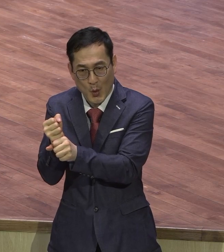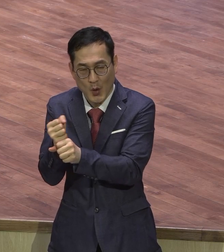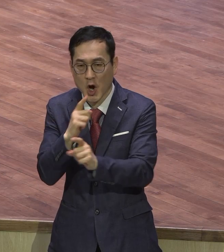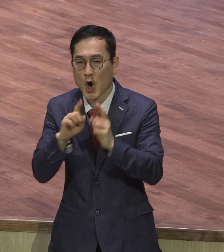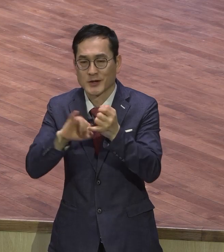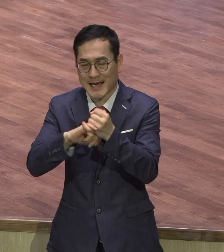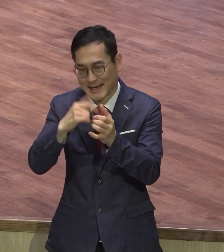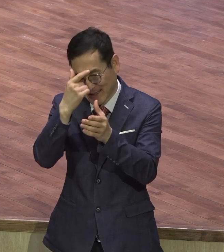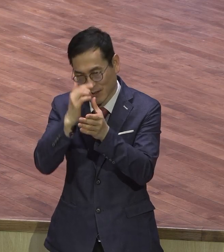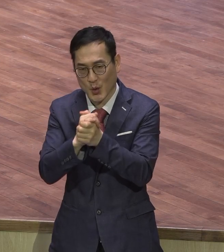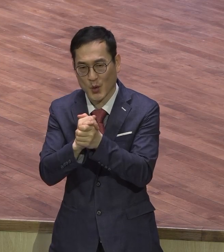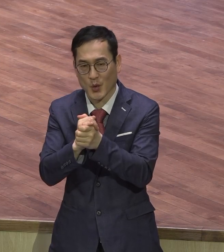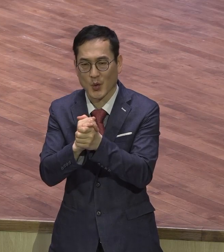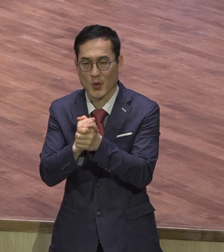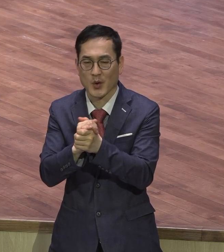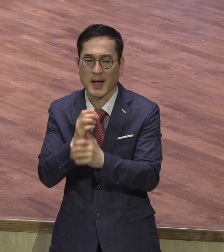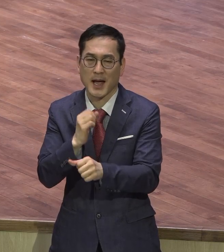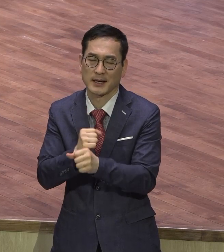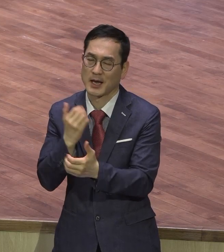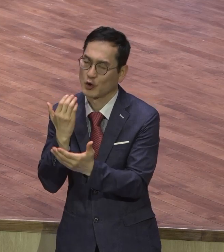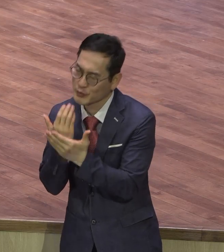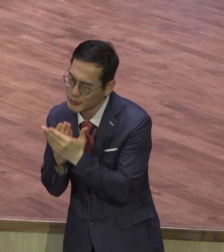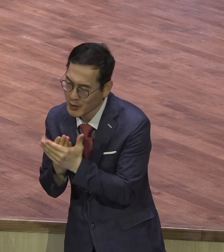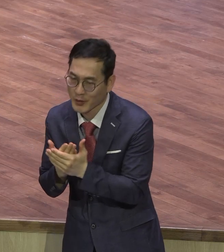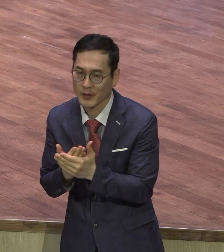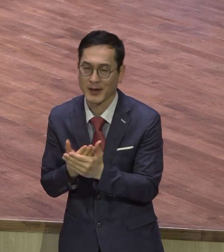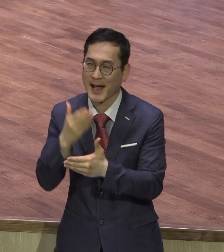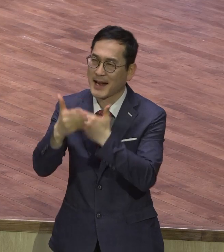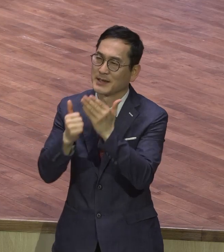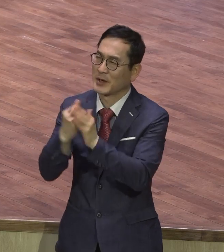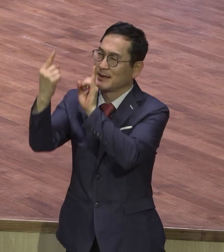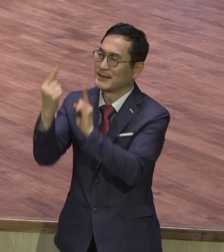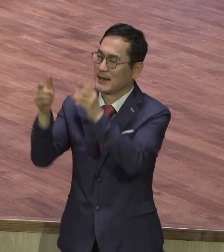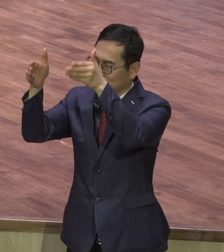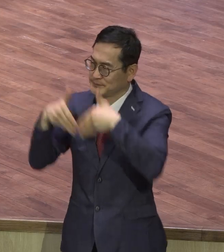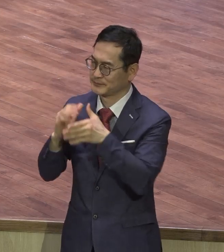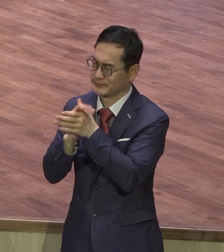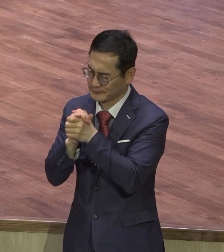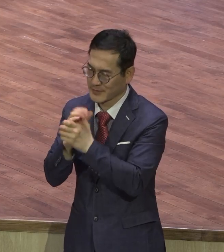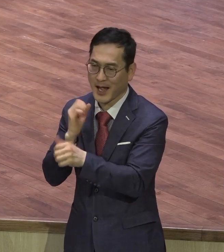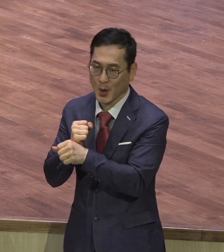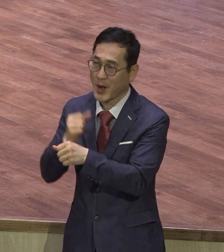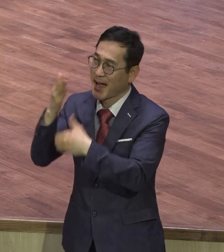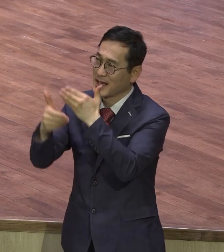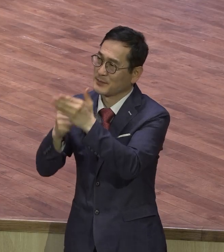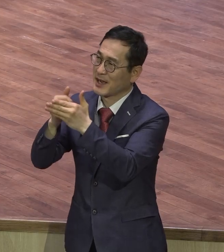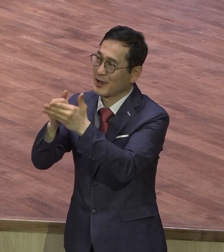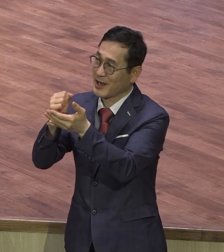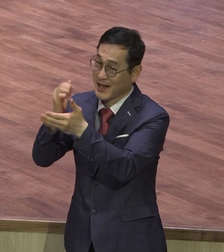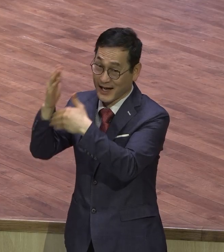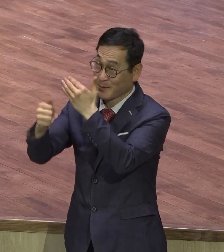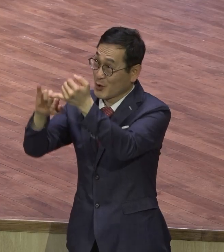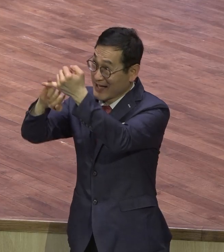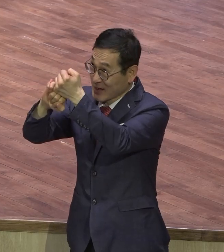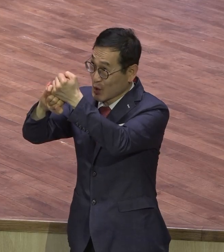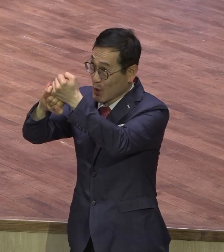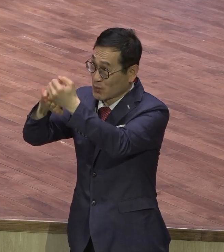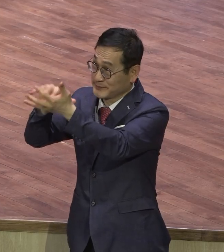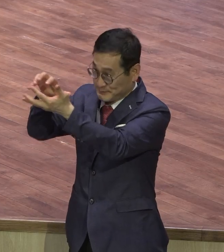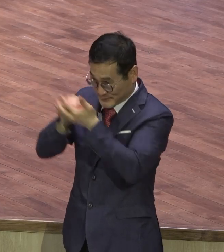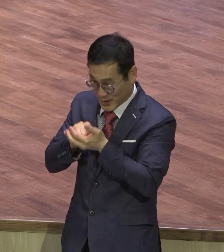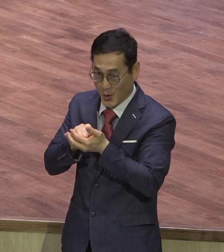주옵소서. 하나님과의 골방을 만들게 하여 주옵소서. 하나님과의 이맹계약을 맺고 응답받는 재미를 맛보게 하여